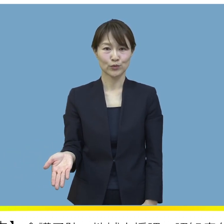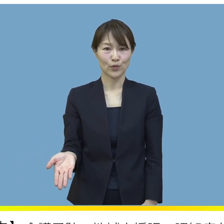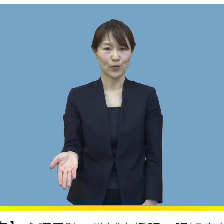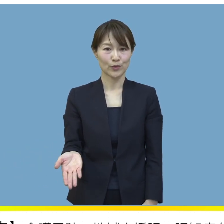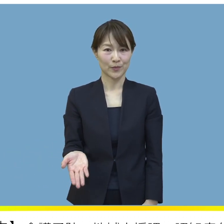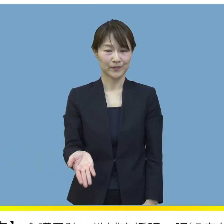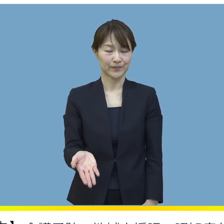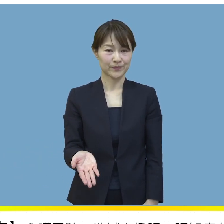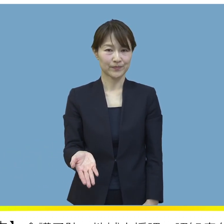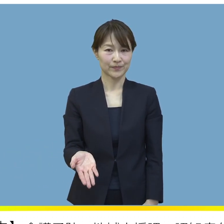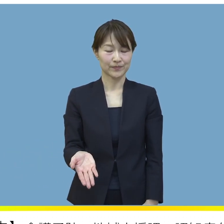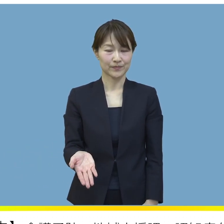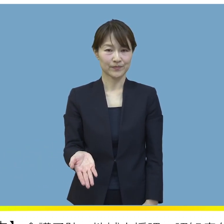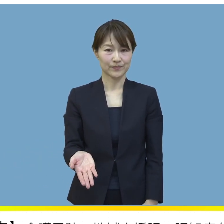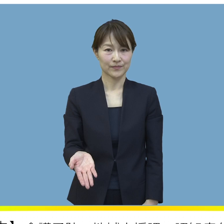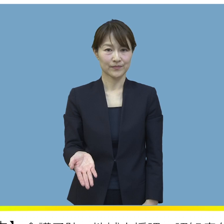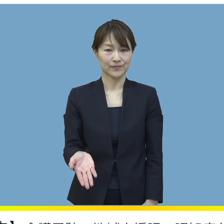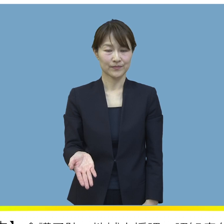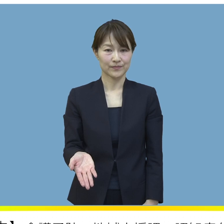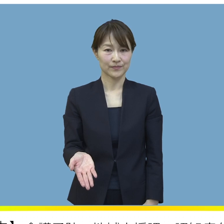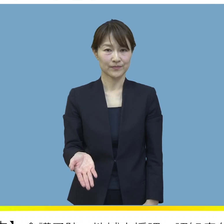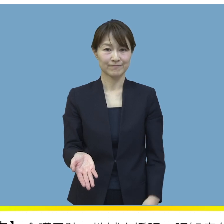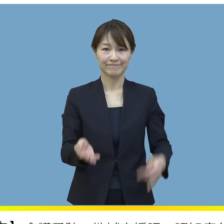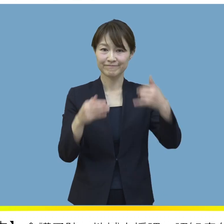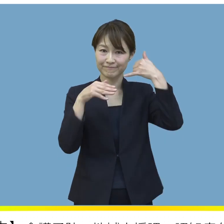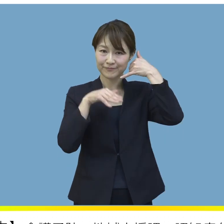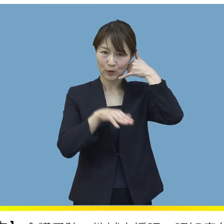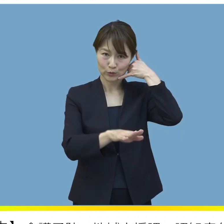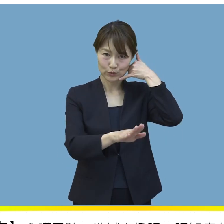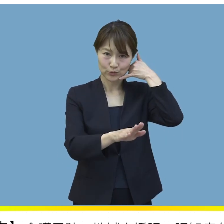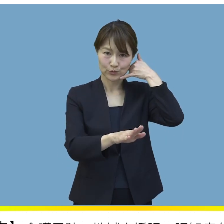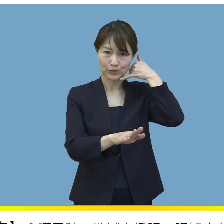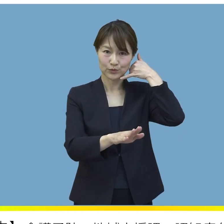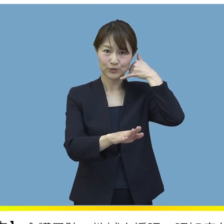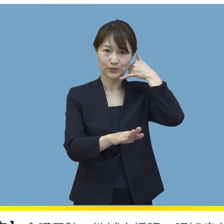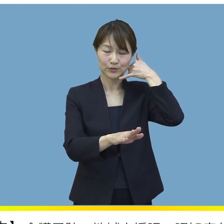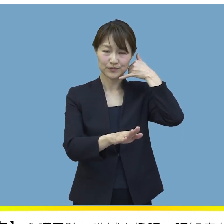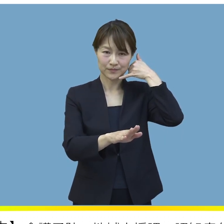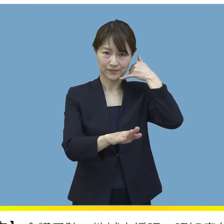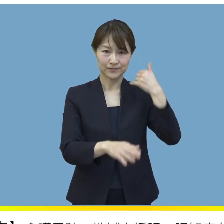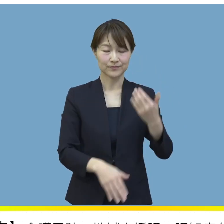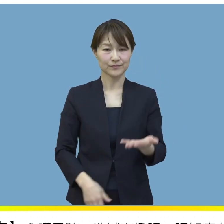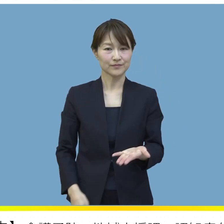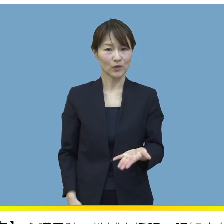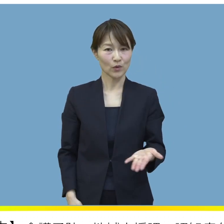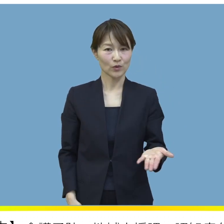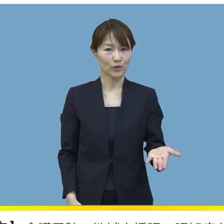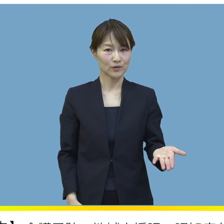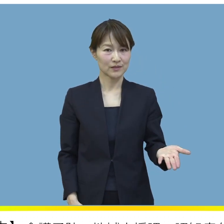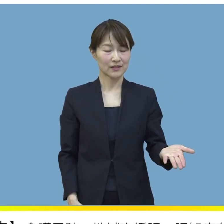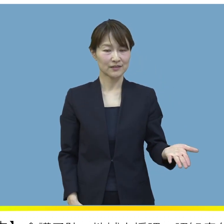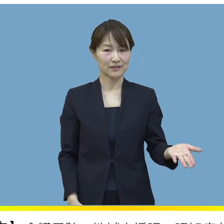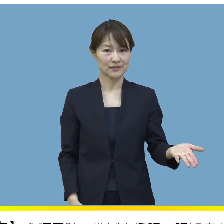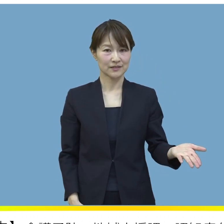-2954番バクシミリ5432